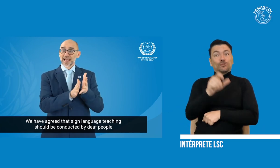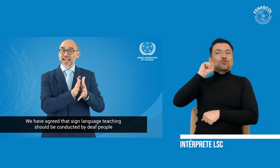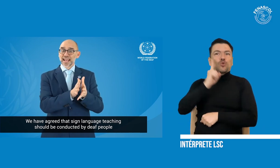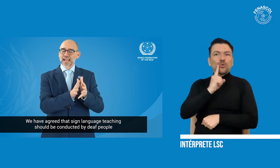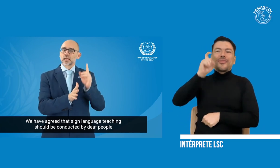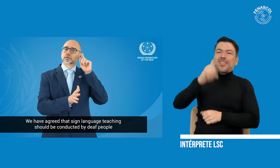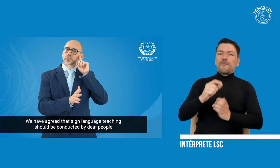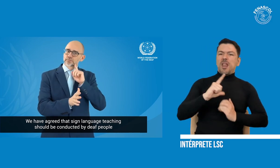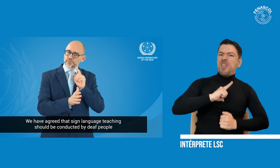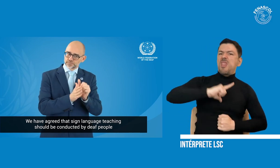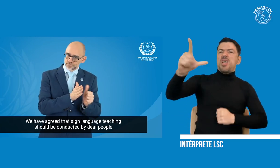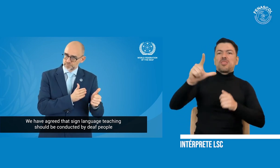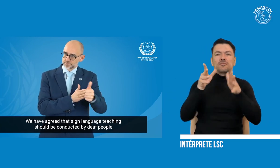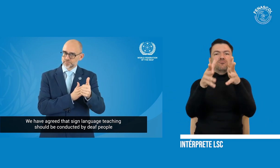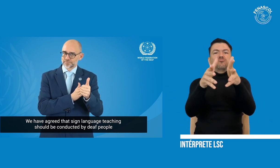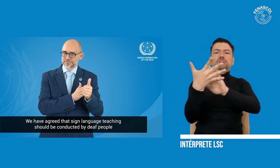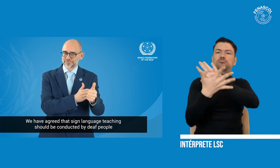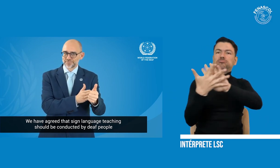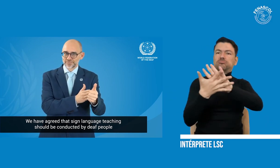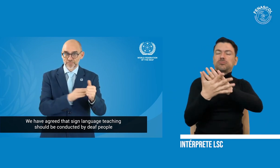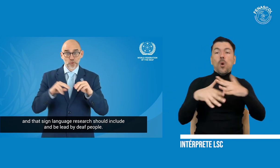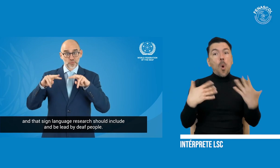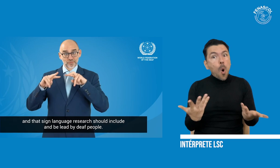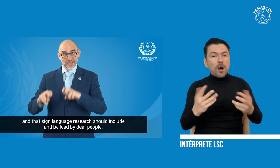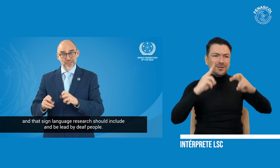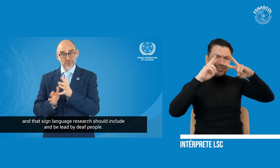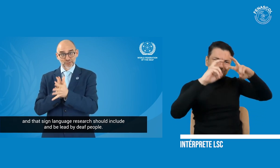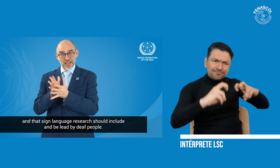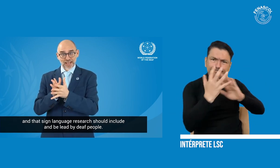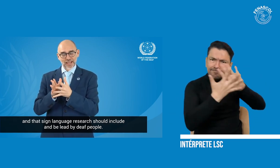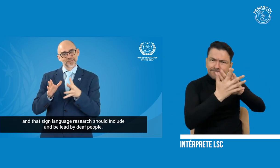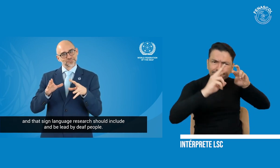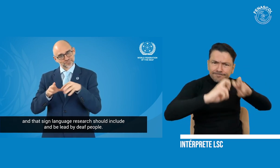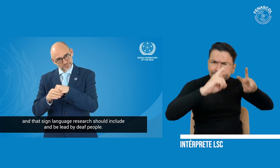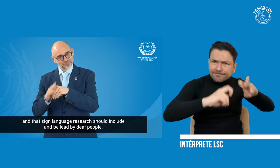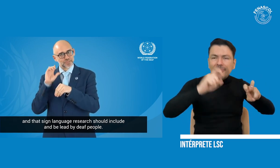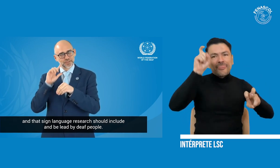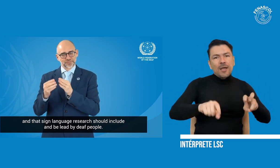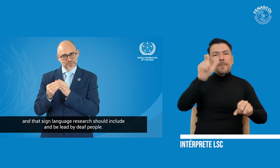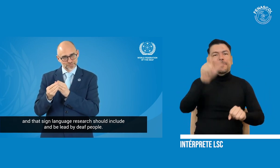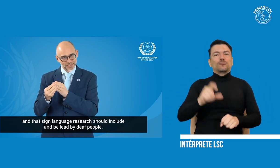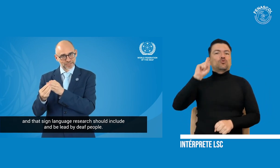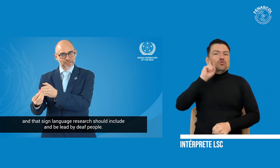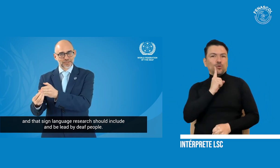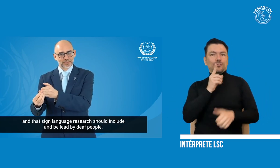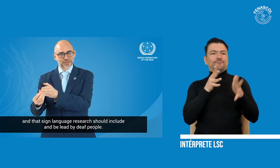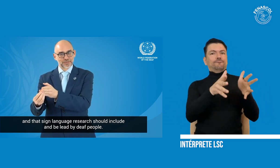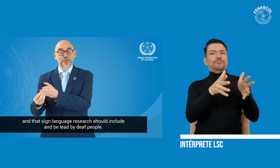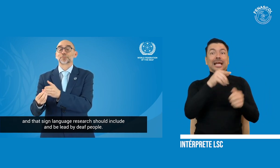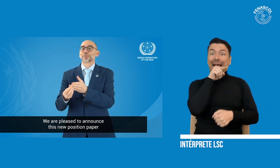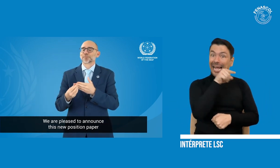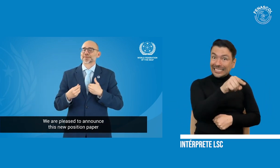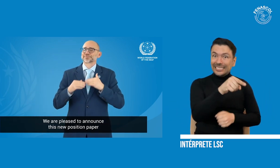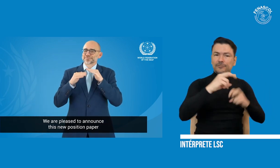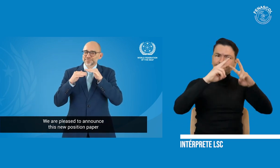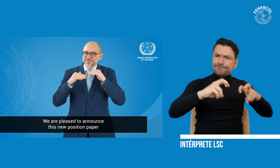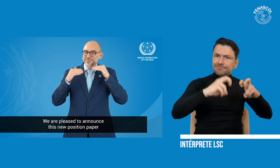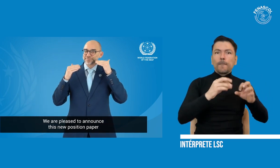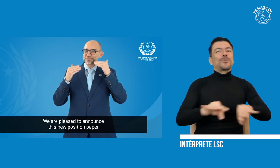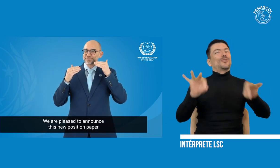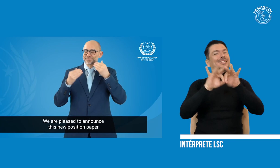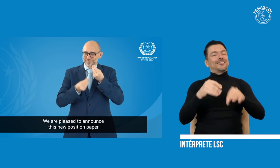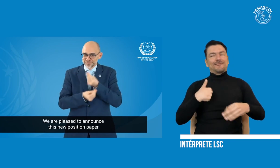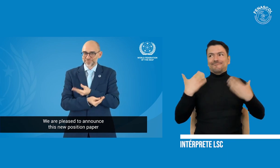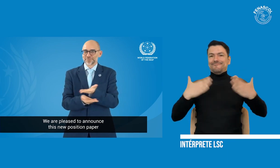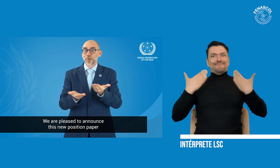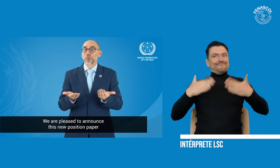sorda la que debe liderar los procesos en las investigaciones sobre la lengua de señas y debe ser una persona sorda la que debe enseñar la lengua de señas.